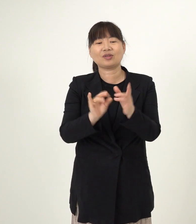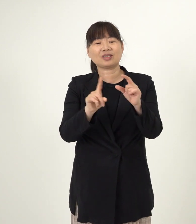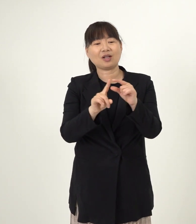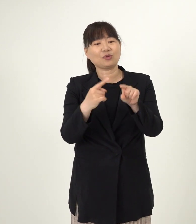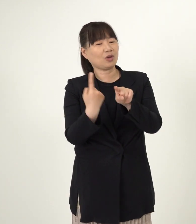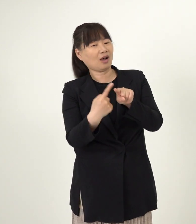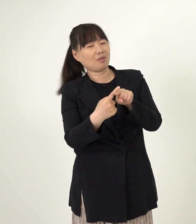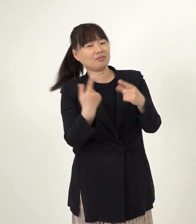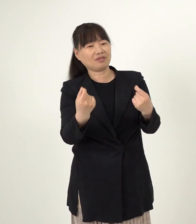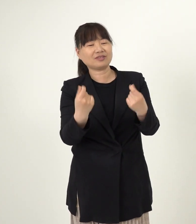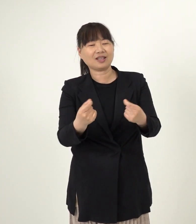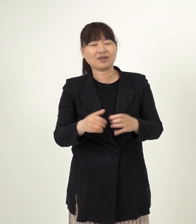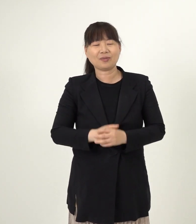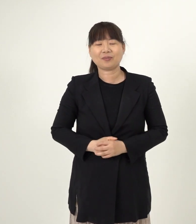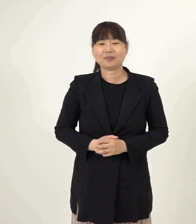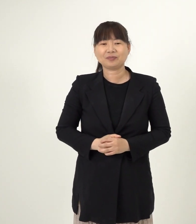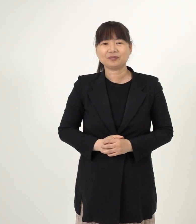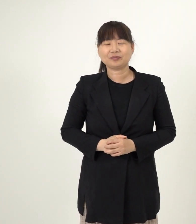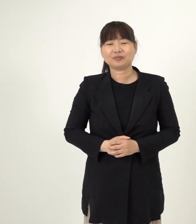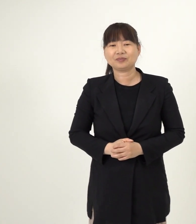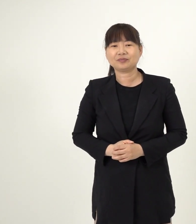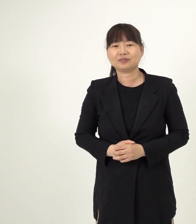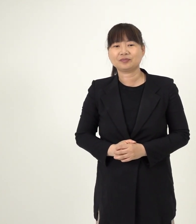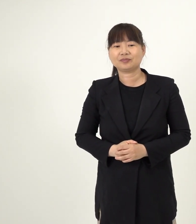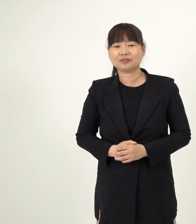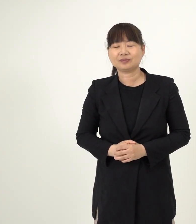몇 절을 보시냐 하면 앞에